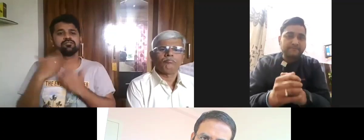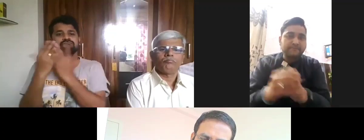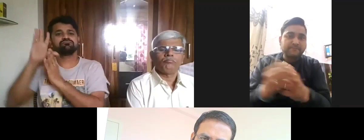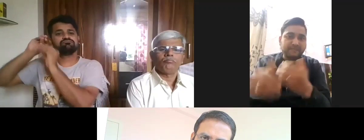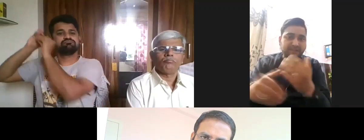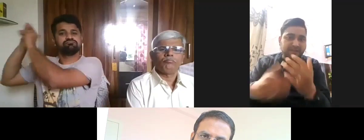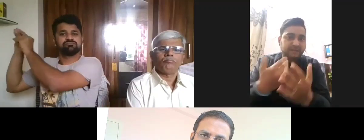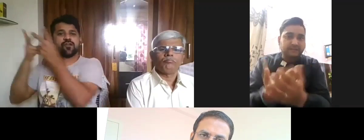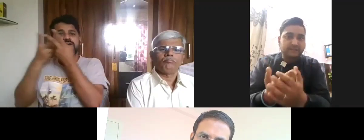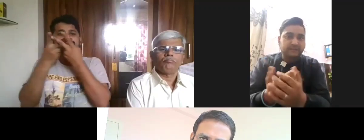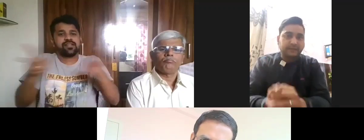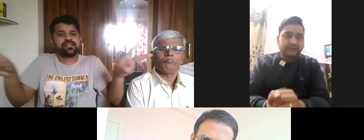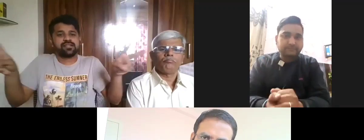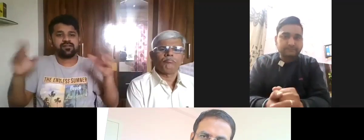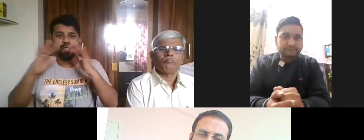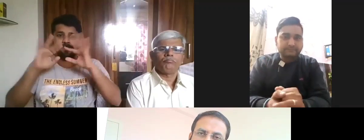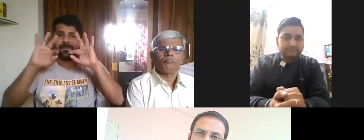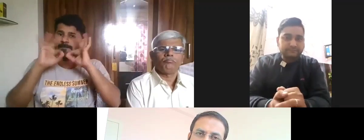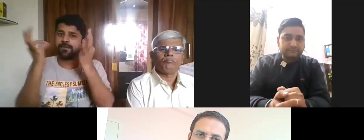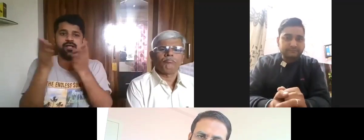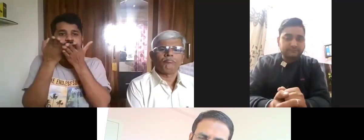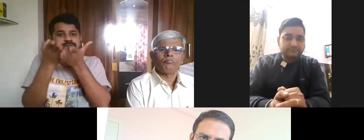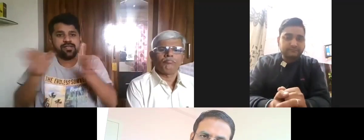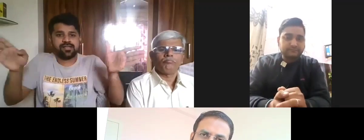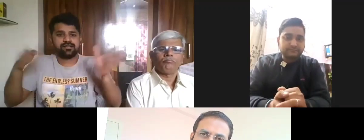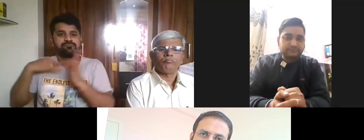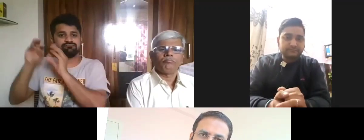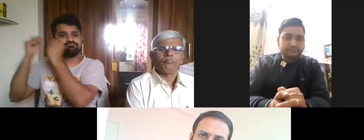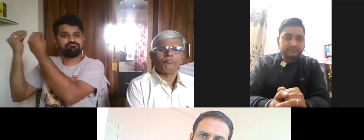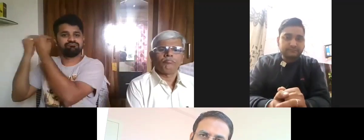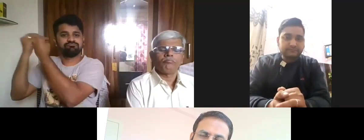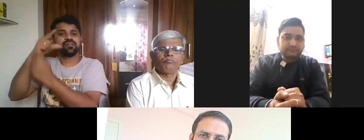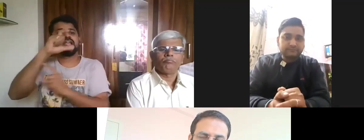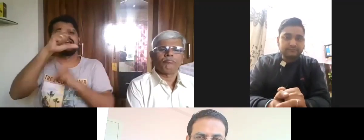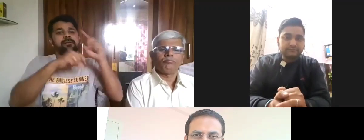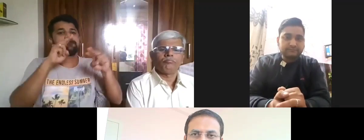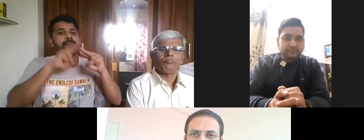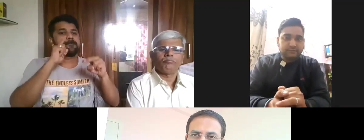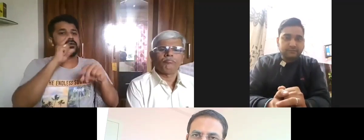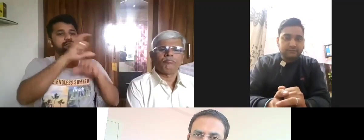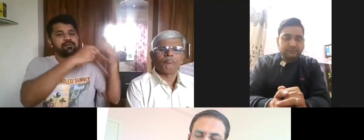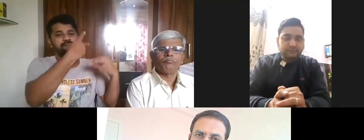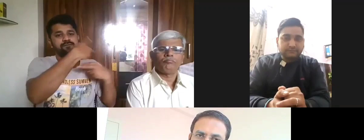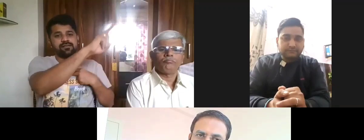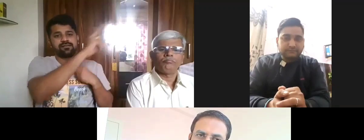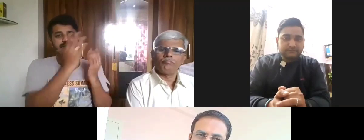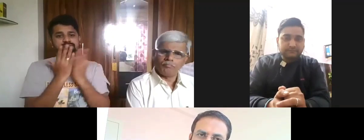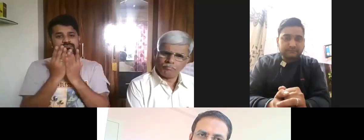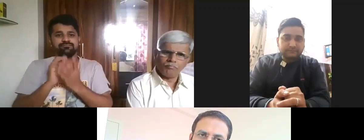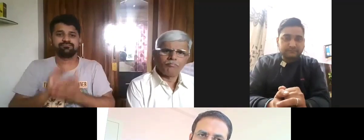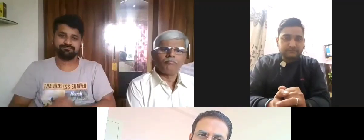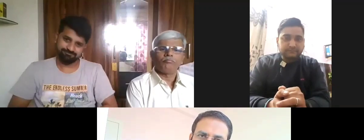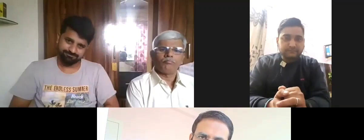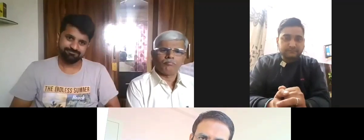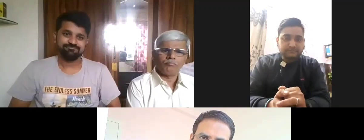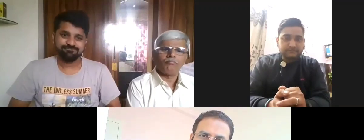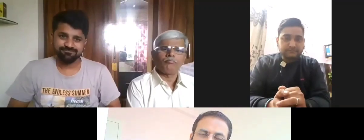प्राइवेट जॉब करते हैं जी, करते थे जी। अच्छा तो अभी रिटायर हो गए हैं।